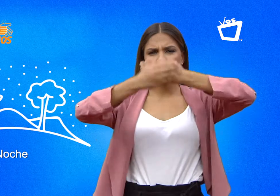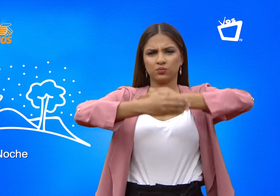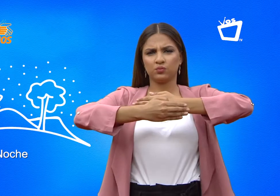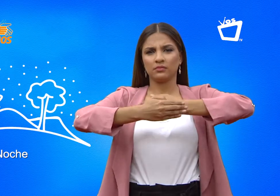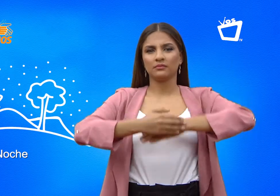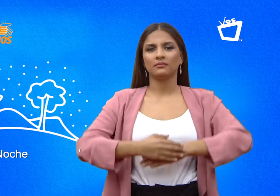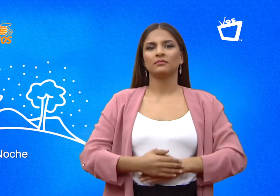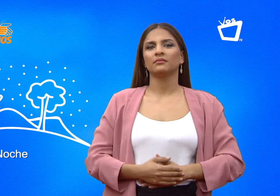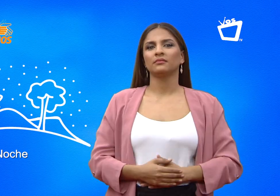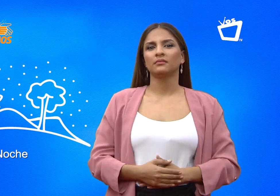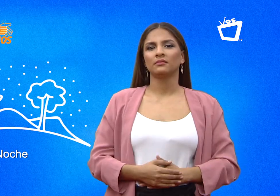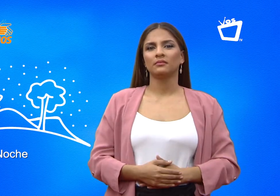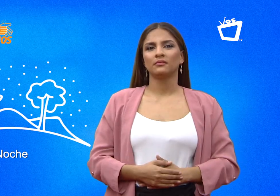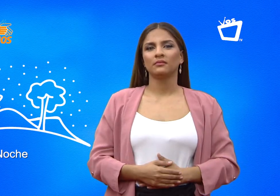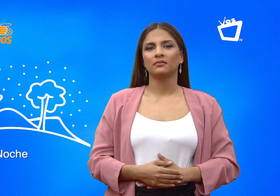Noche.